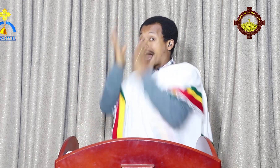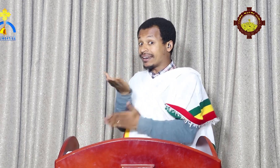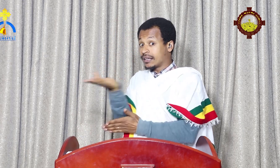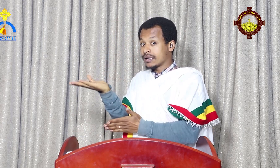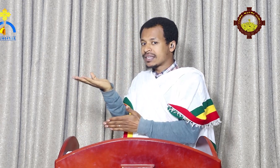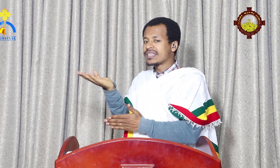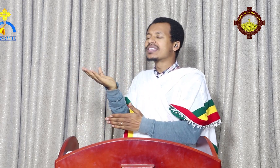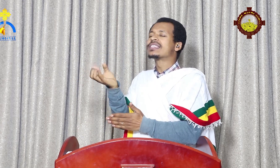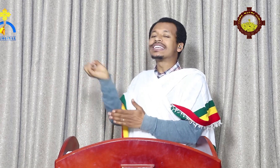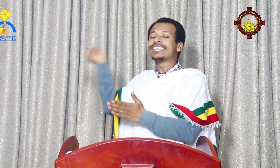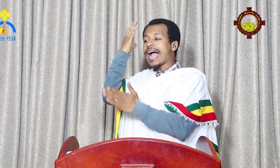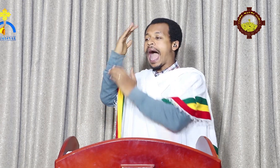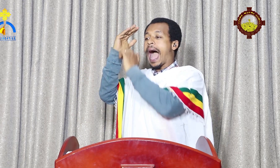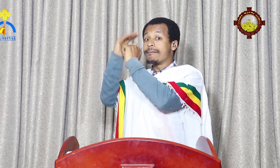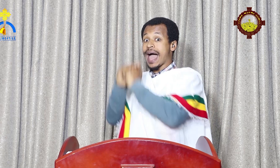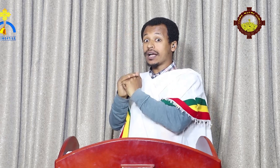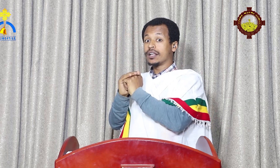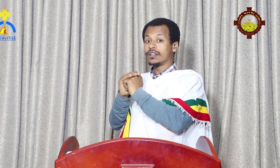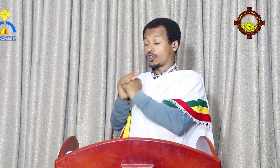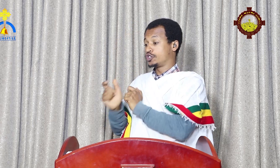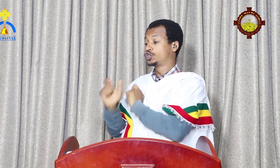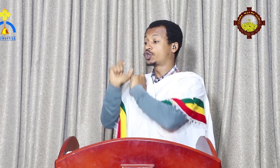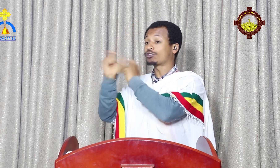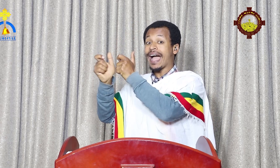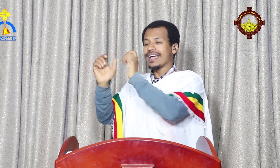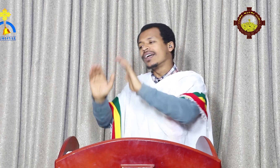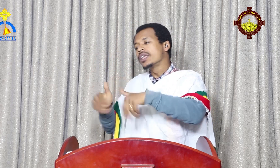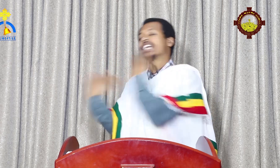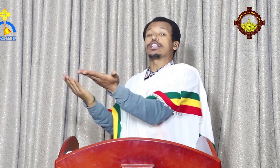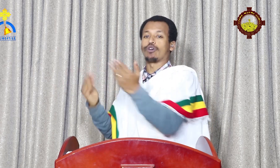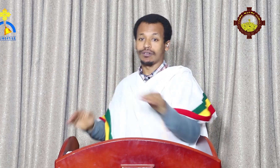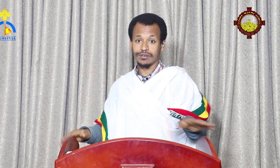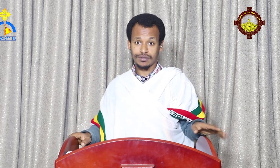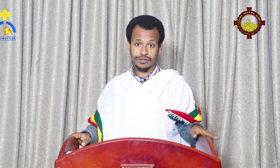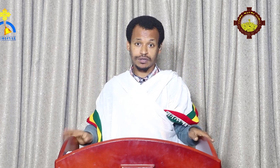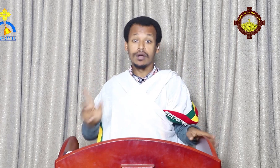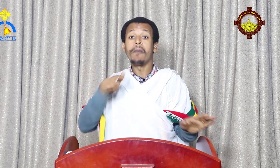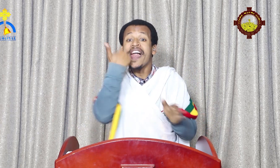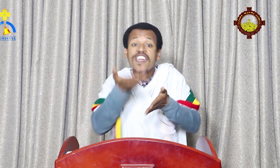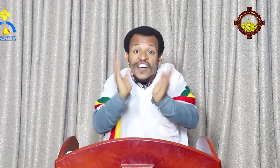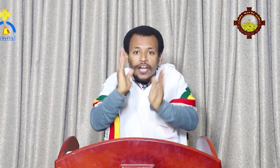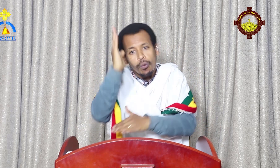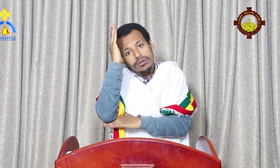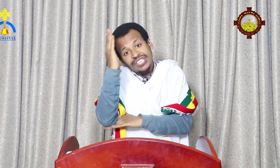ለቅዱሳን የሰጋ አምላክ ስጦታ ይሰጣቸው። ማን የፈቀደው?